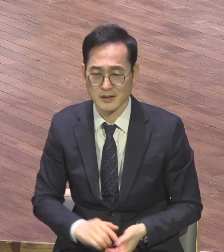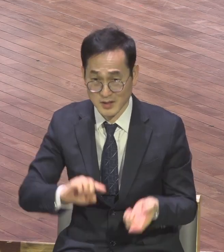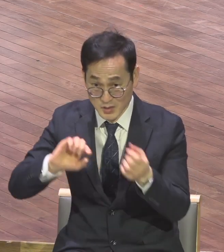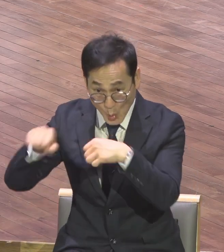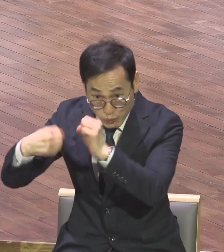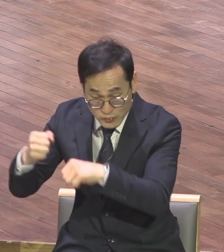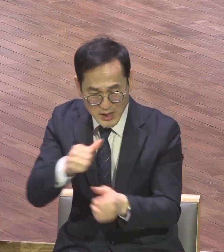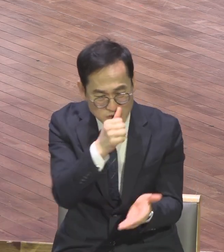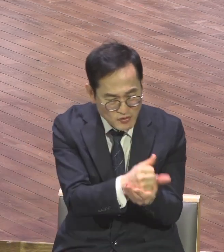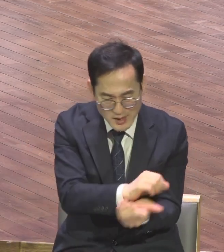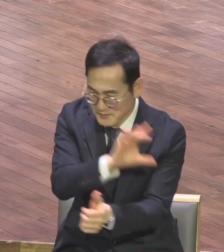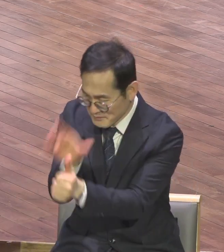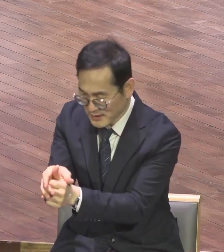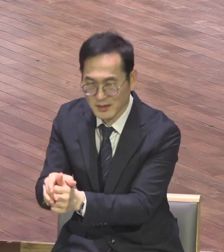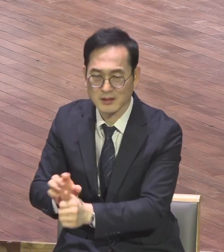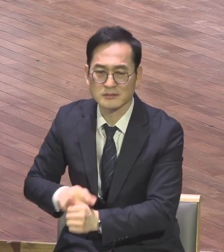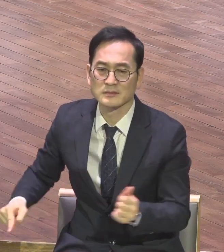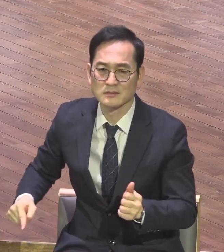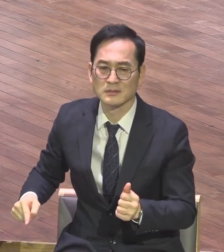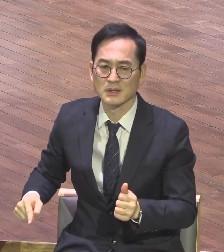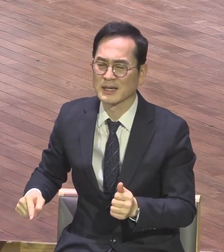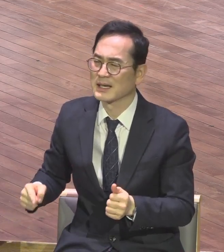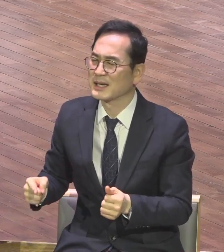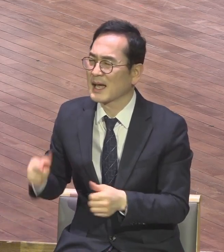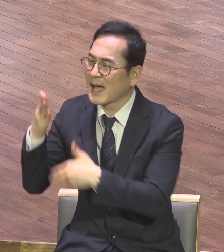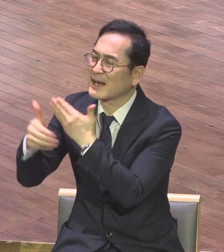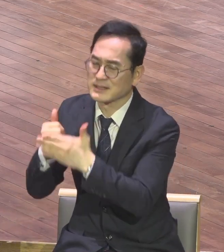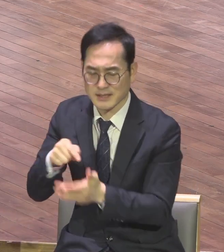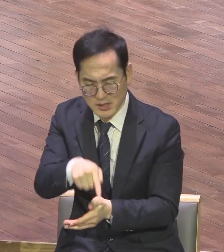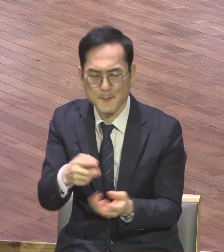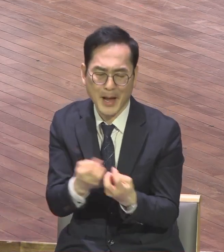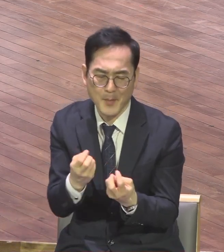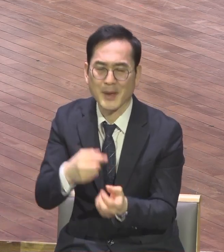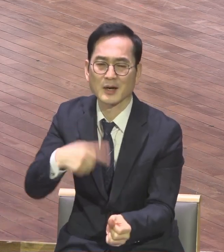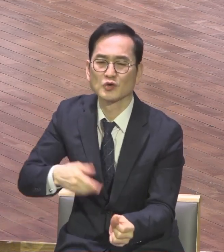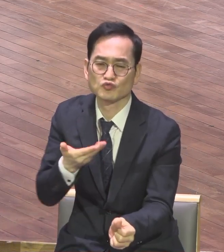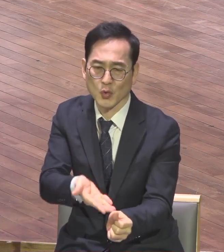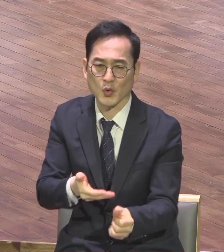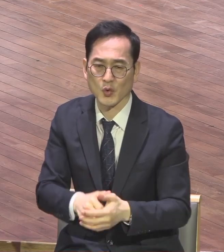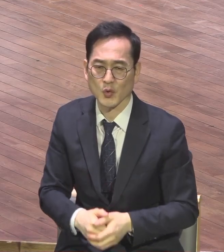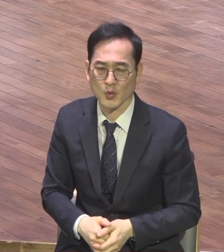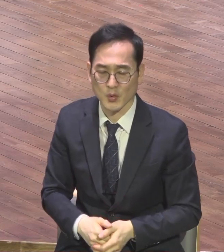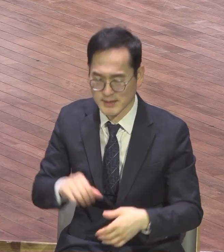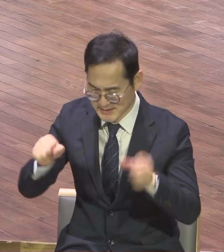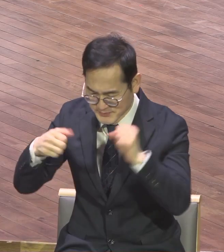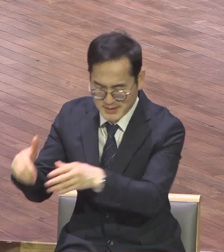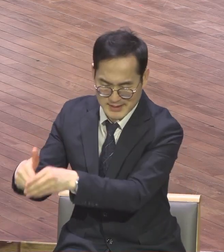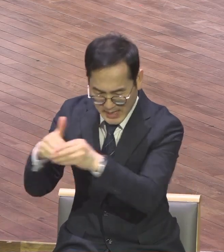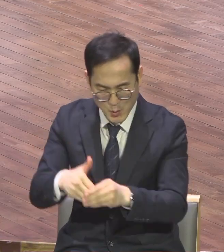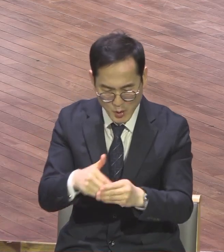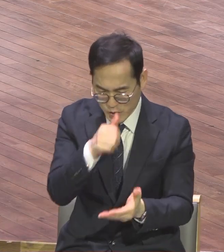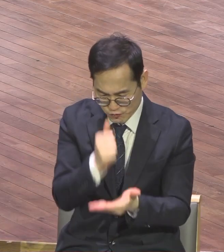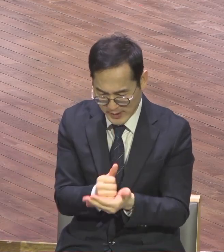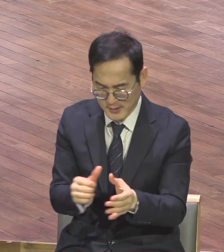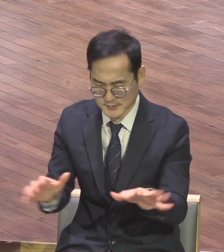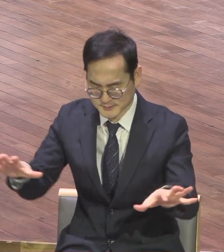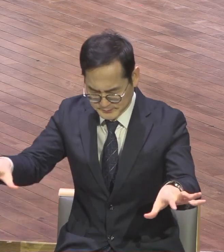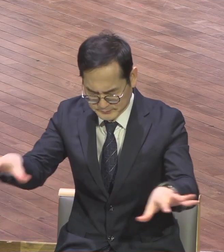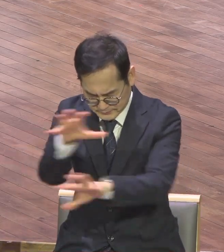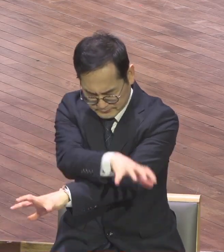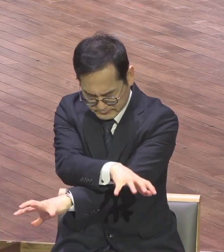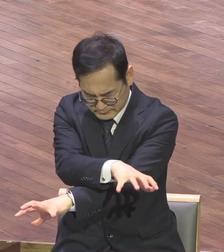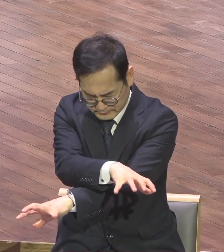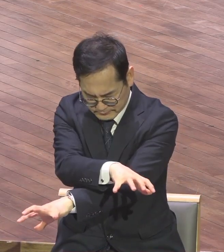동물을 그렇게 하나님이 가르쳐 주었어요. 제사장들에게. 그래서 가져와서 모든 짐승의 죄를 다 뒤집어 씌우고 그